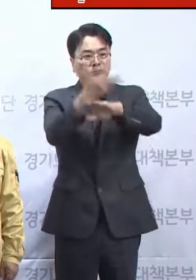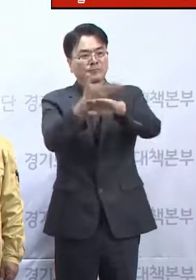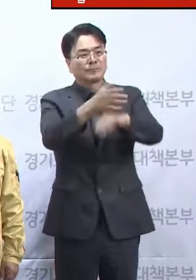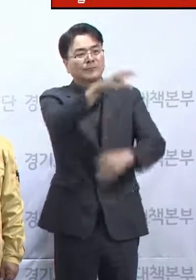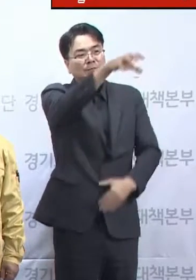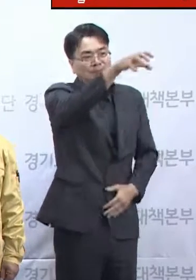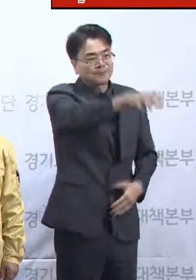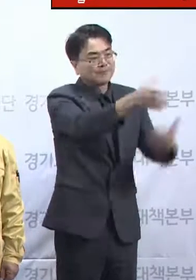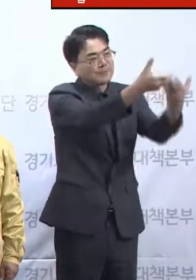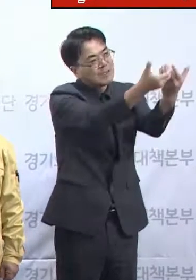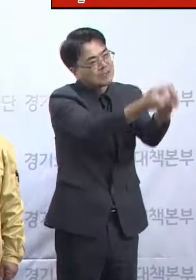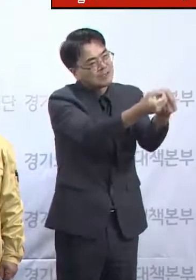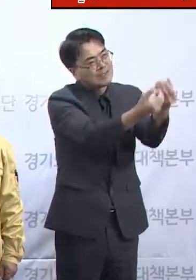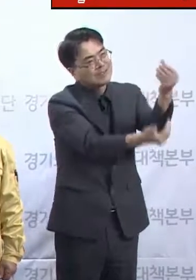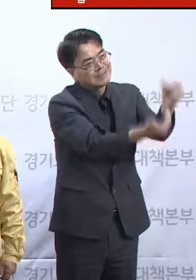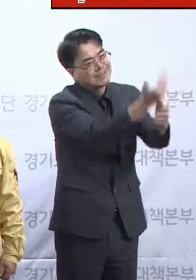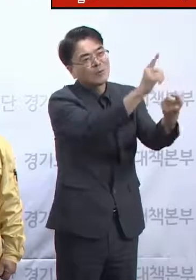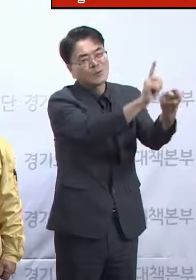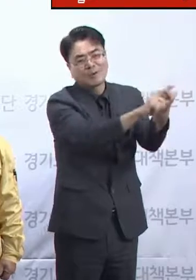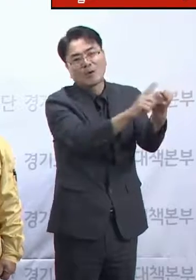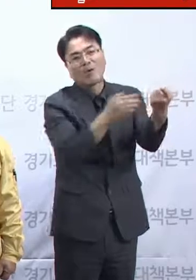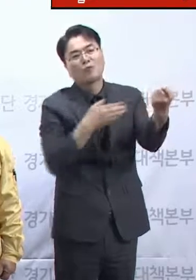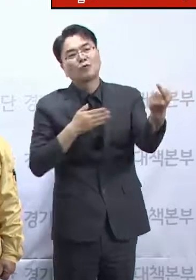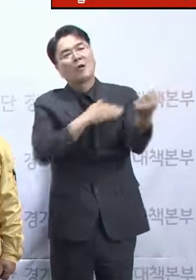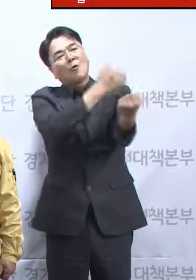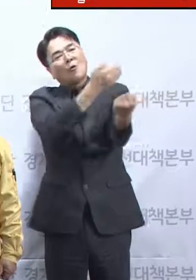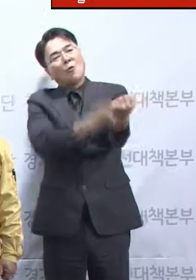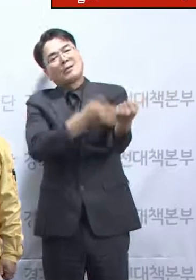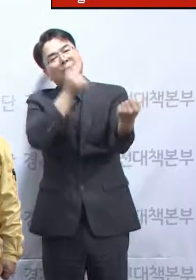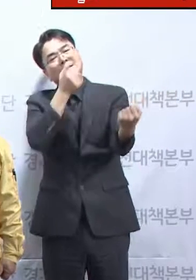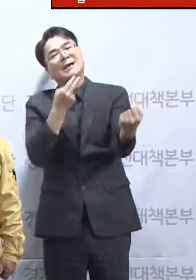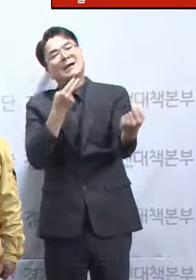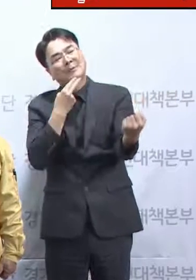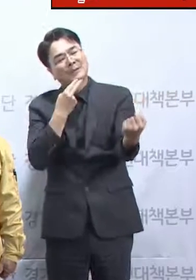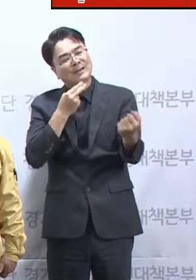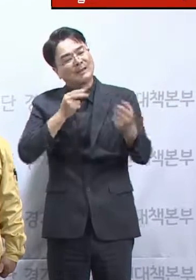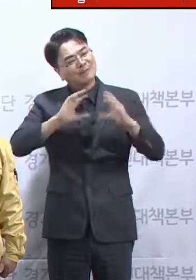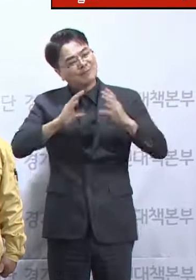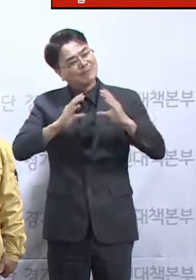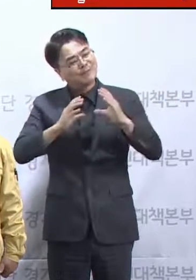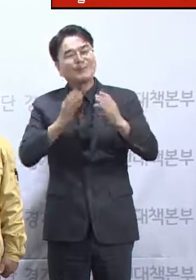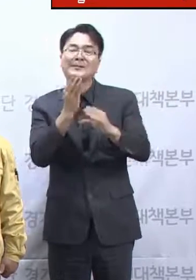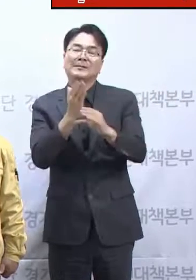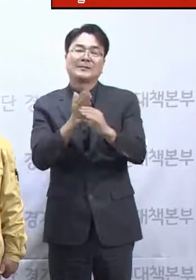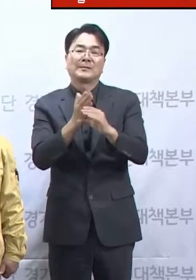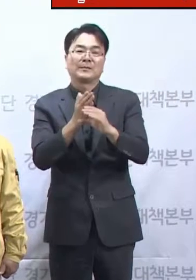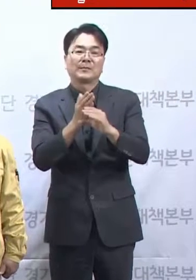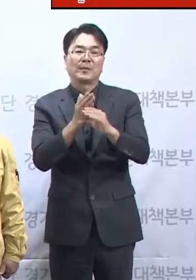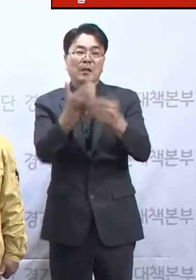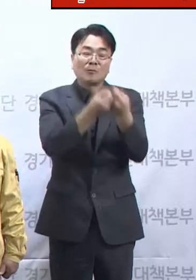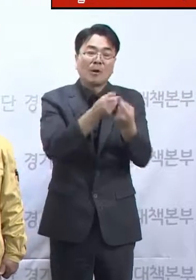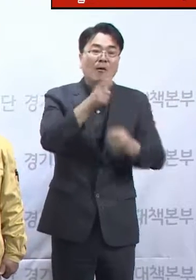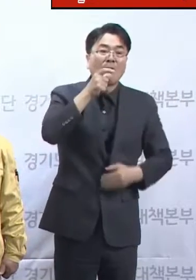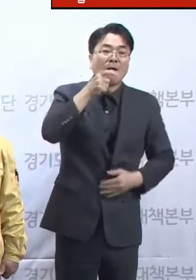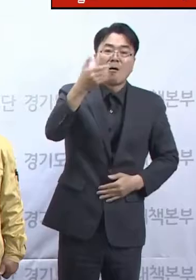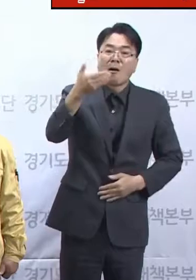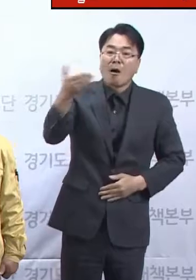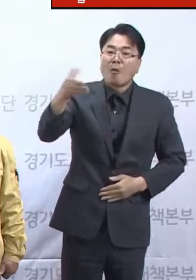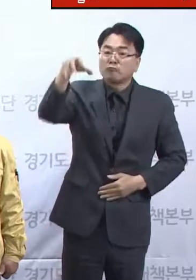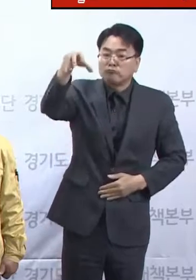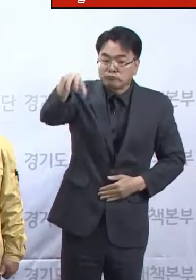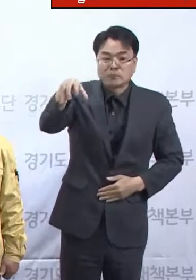타지역의 사례들에 대해서는 저희가 관할권이 있느냐 없느냐 논쟁이 있을 수 있습니다. 지금 강원도 어느 지역에서 했다고